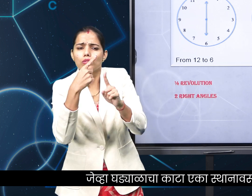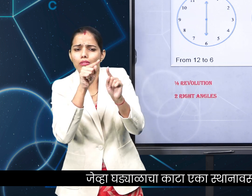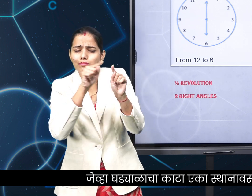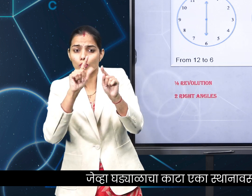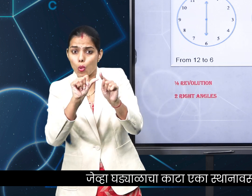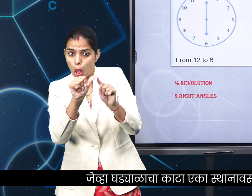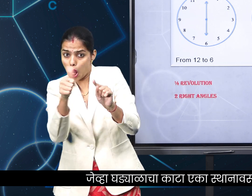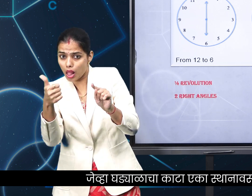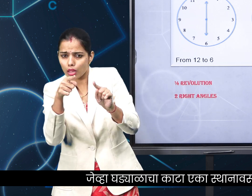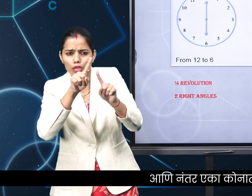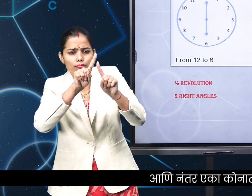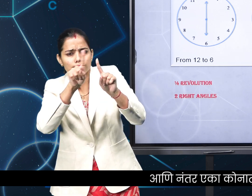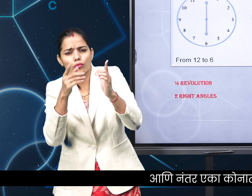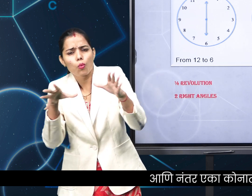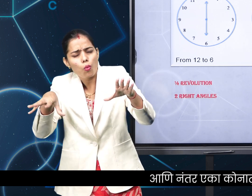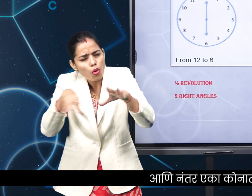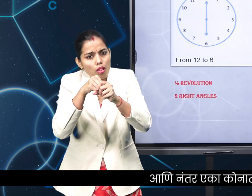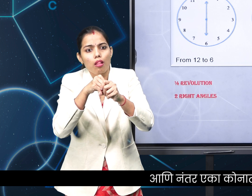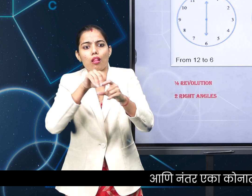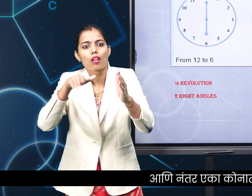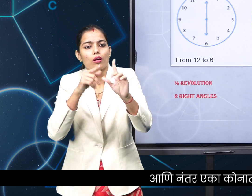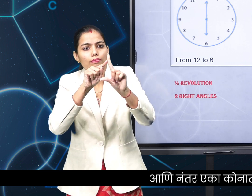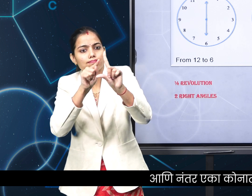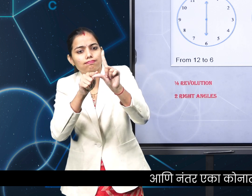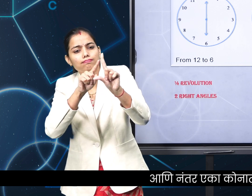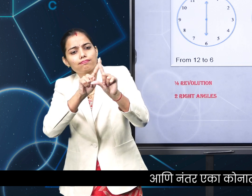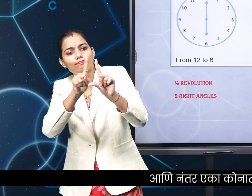जातो आणि नंतर एका कोनातून फिरतो.